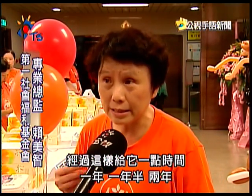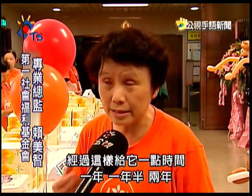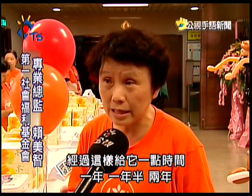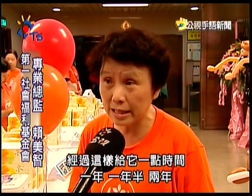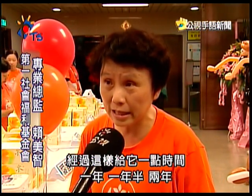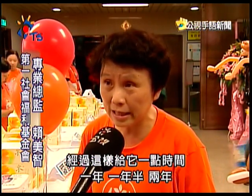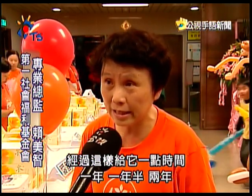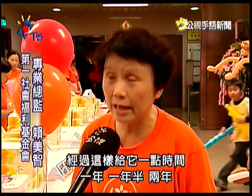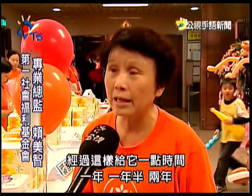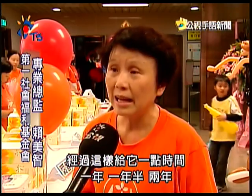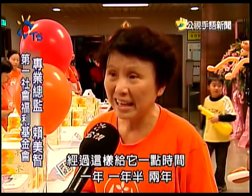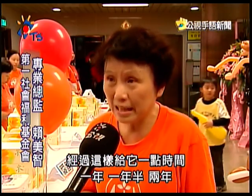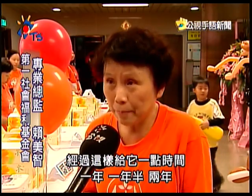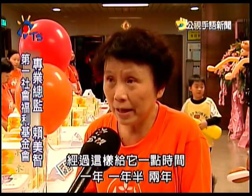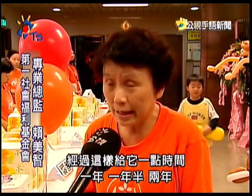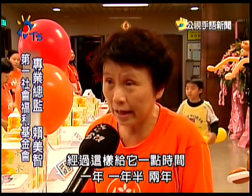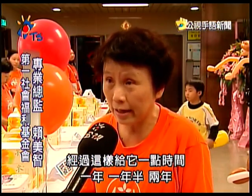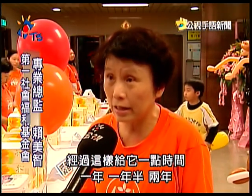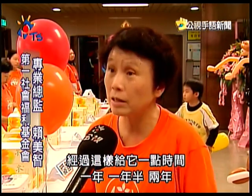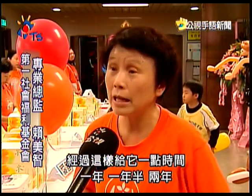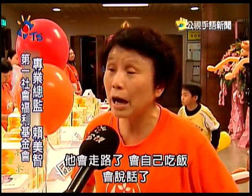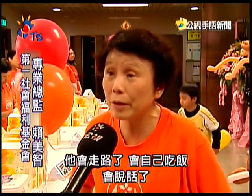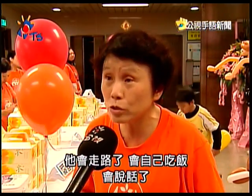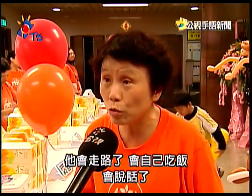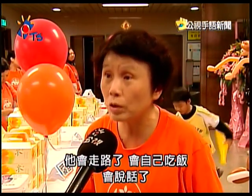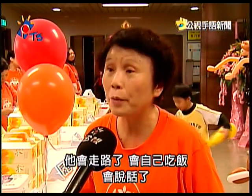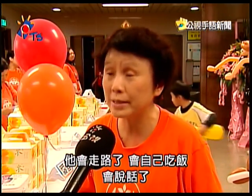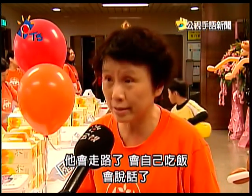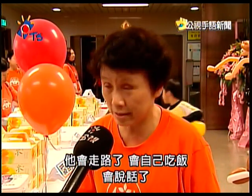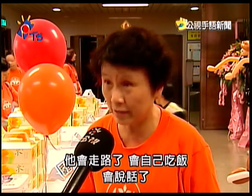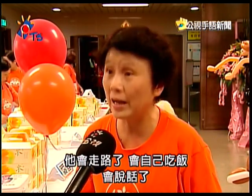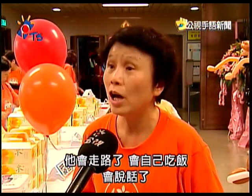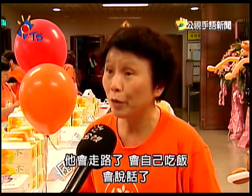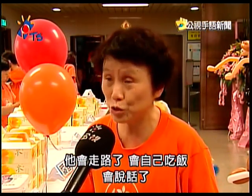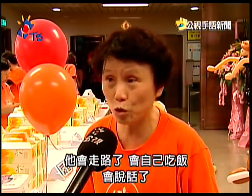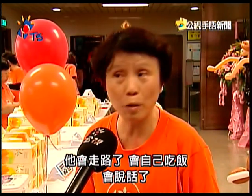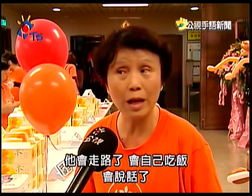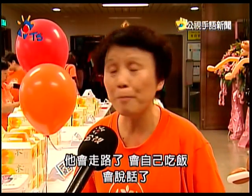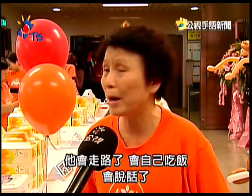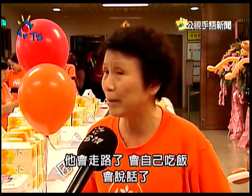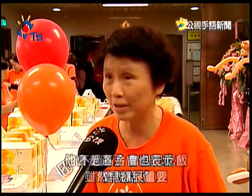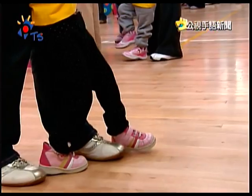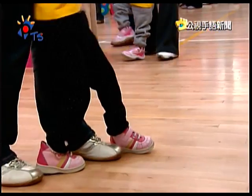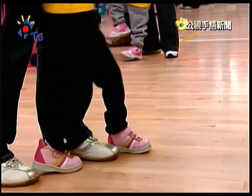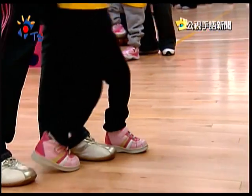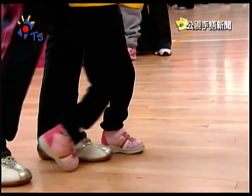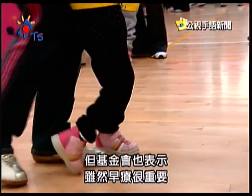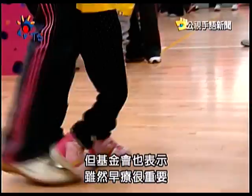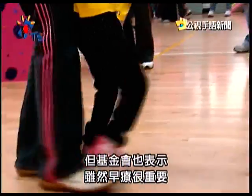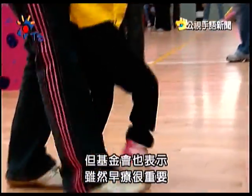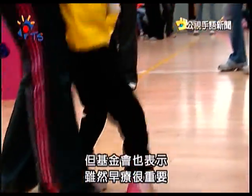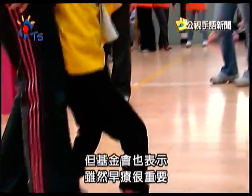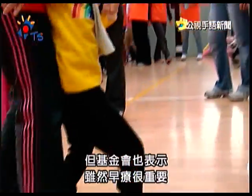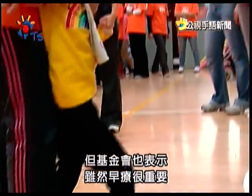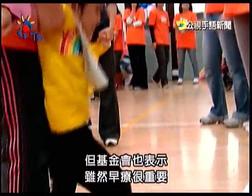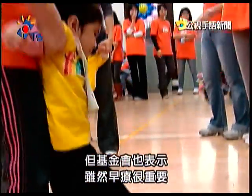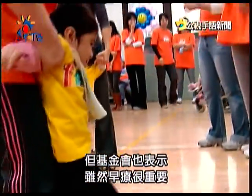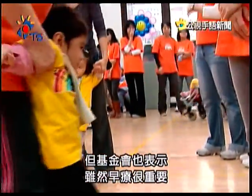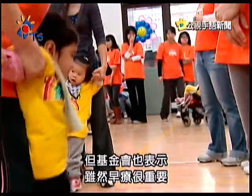时间，一年半两年，你就他会走路了，会自己吃饭，会说话了。 但基金会也表示，虽然早疗很